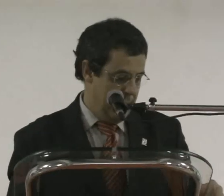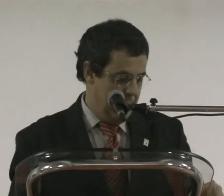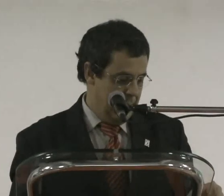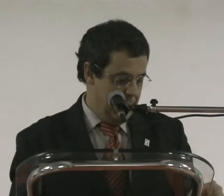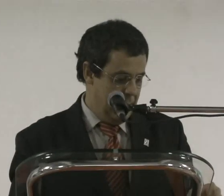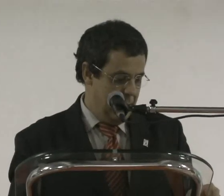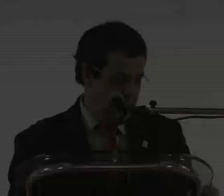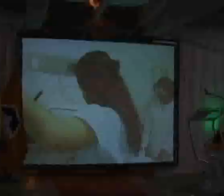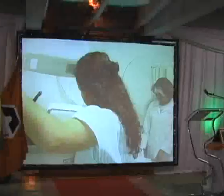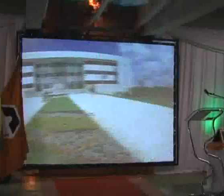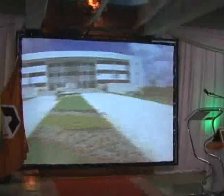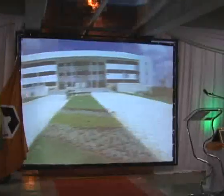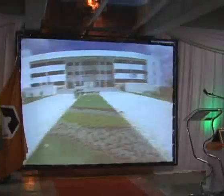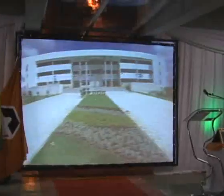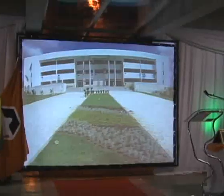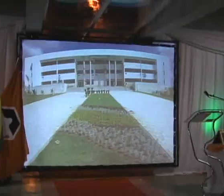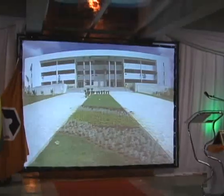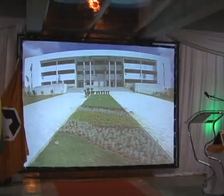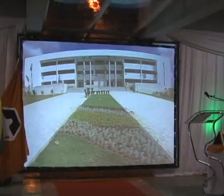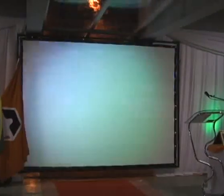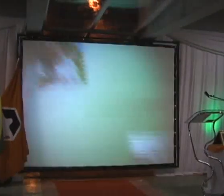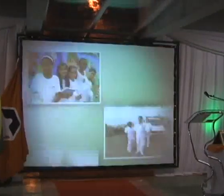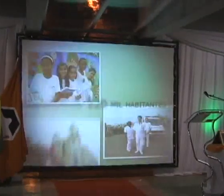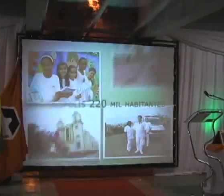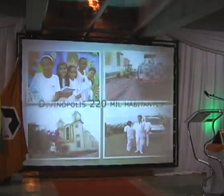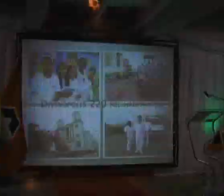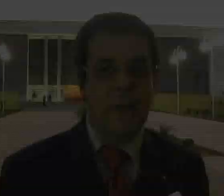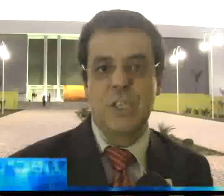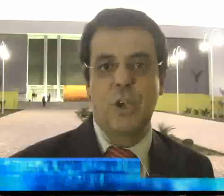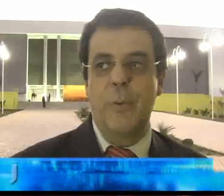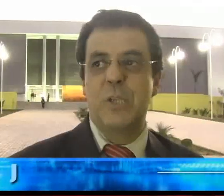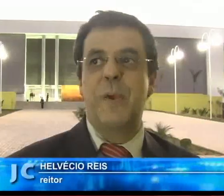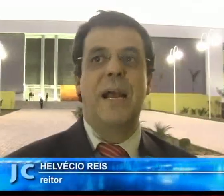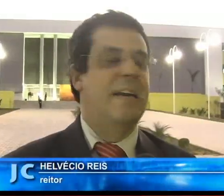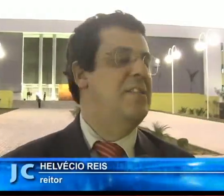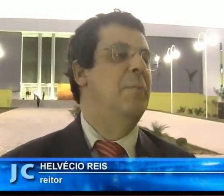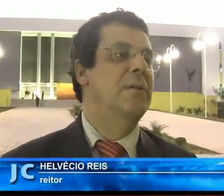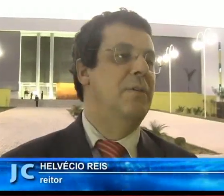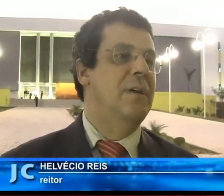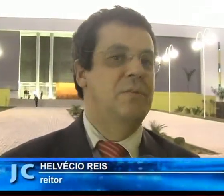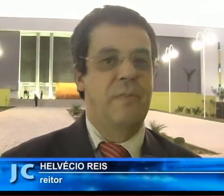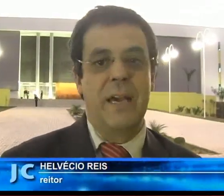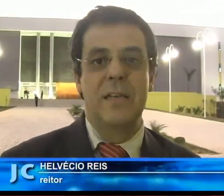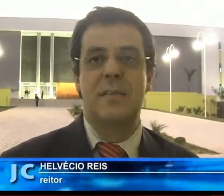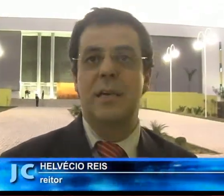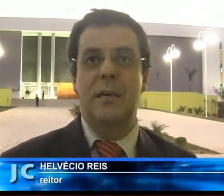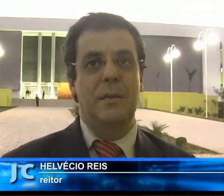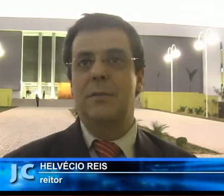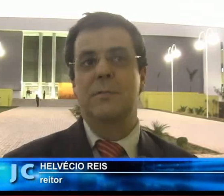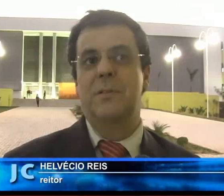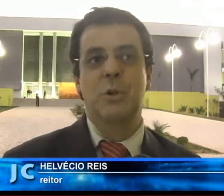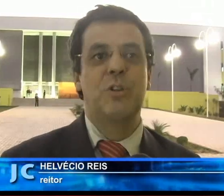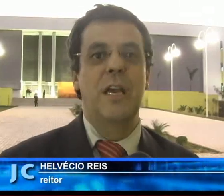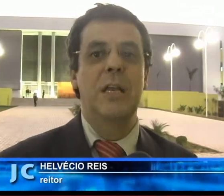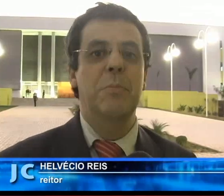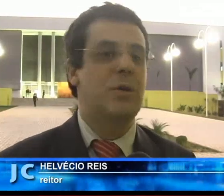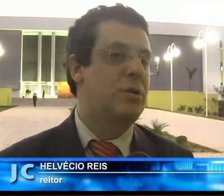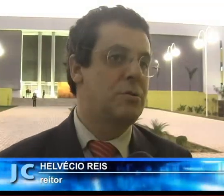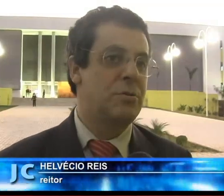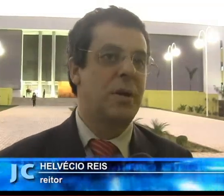A UFSJ veio como estímulo renovador. Acho que só pode esperar crescimento, né? Você vai crescer e não tem limite isso. Que